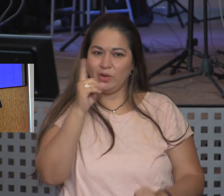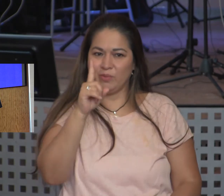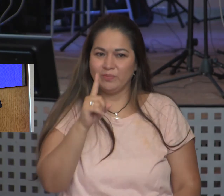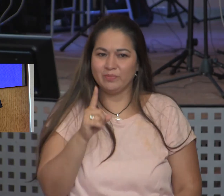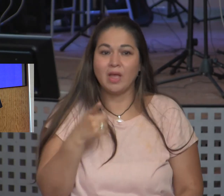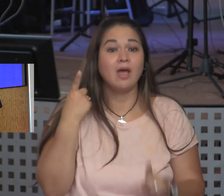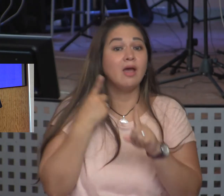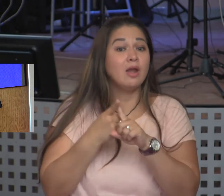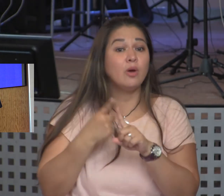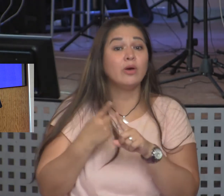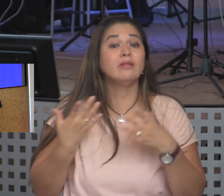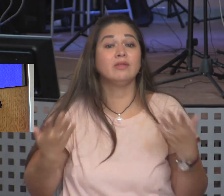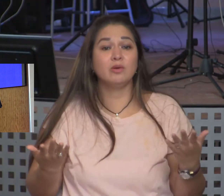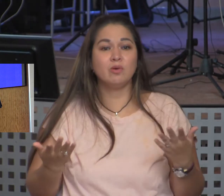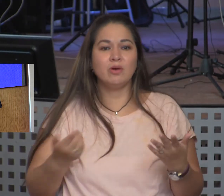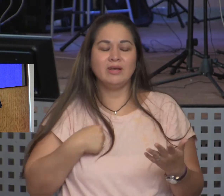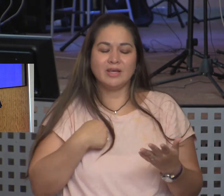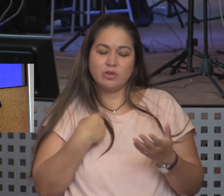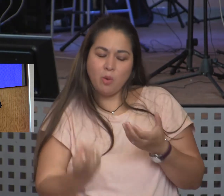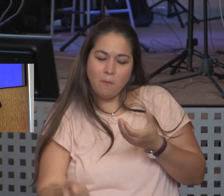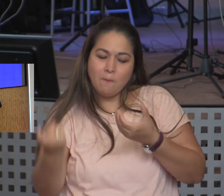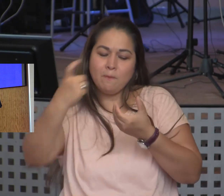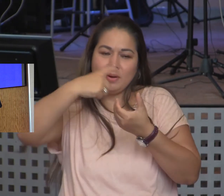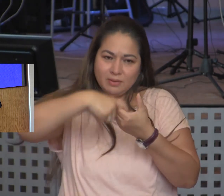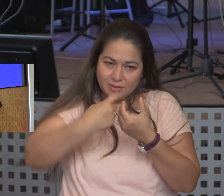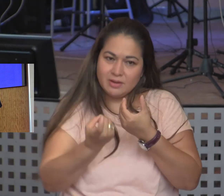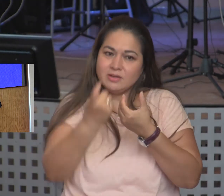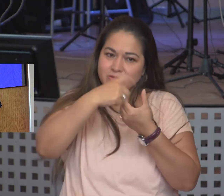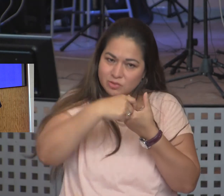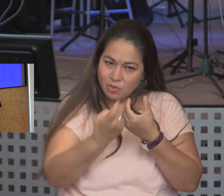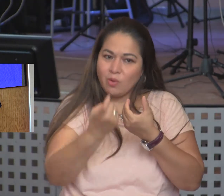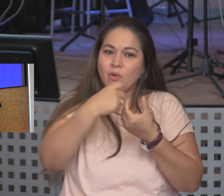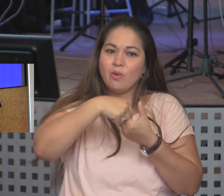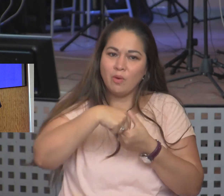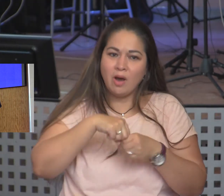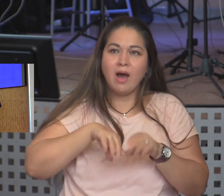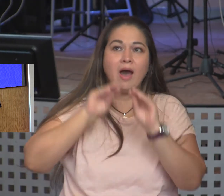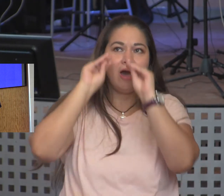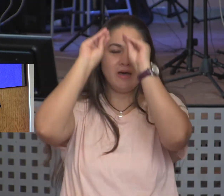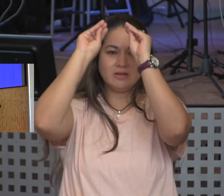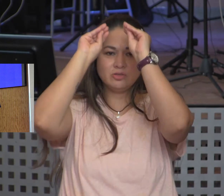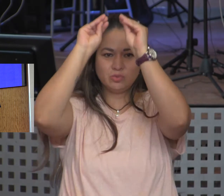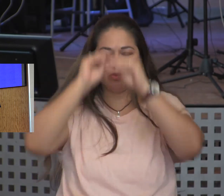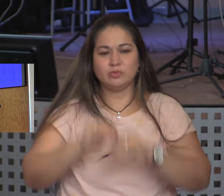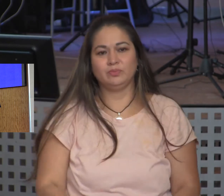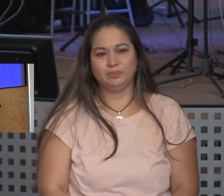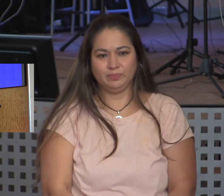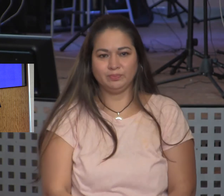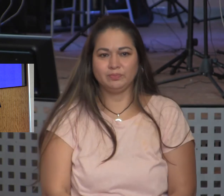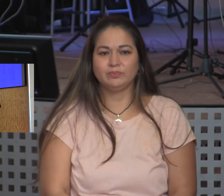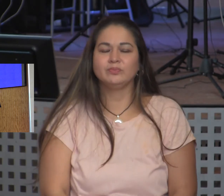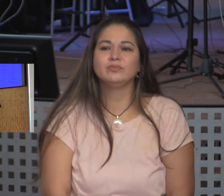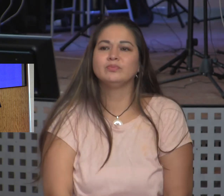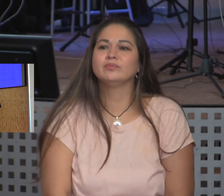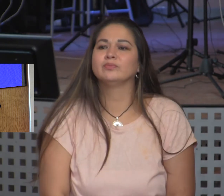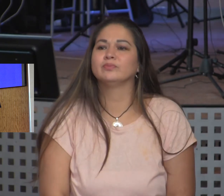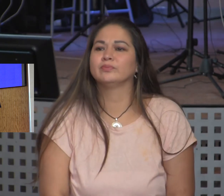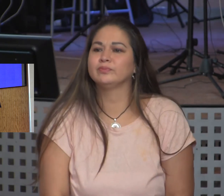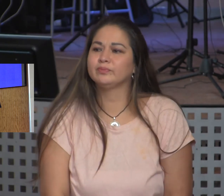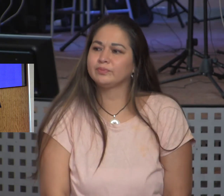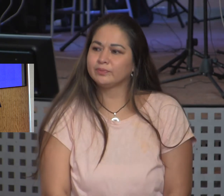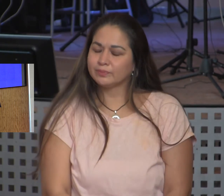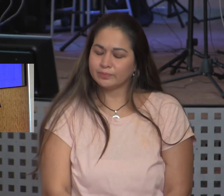En la parábola del sembrador lo dice, ¿eh? Y existen distintos énfasis que podemos considerar